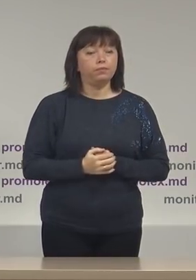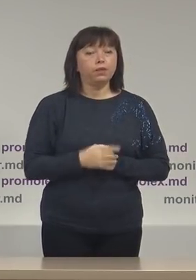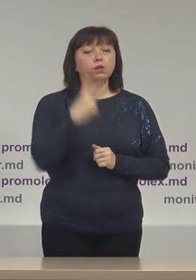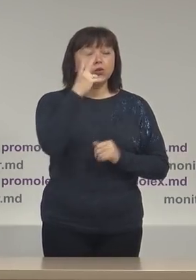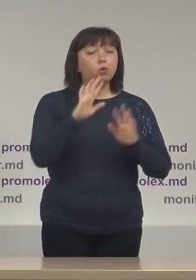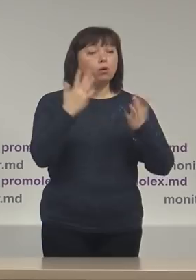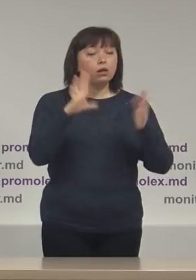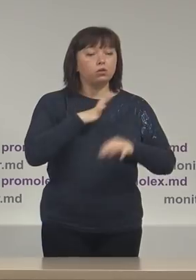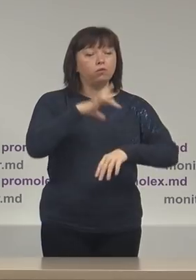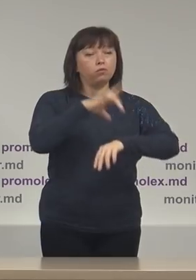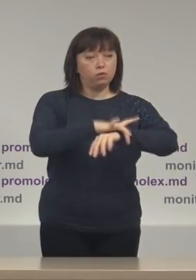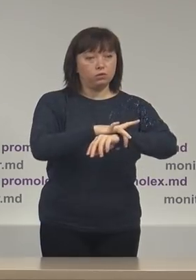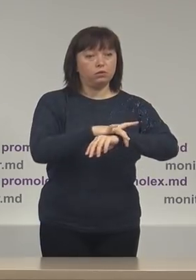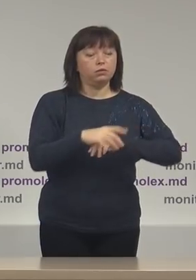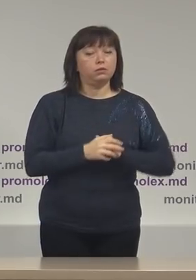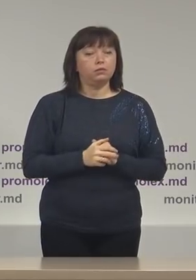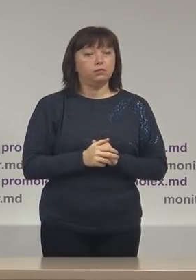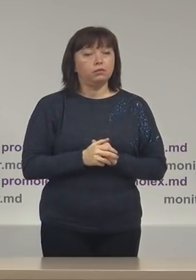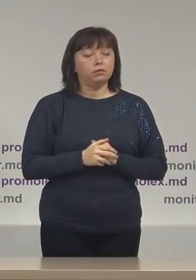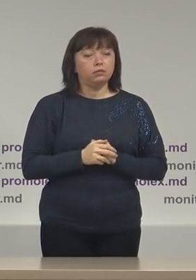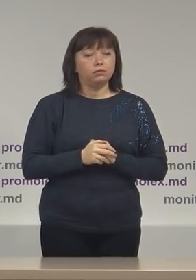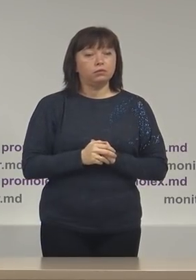Două cazuri atestate de observatori de